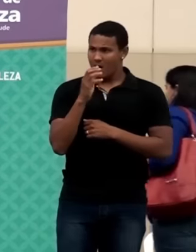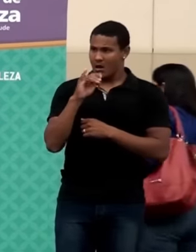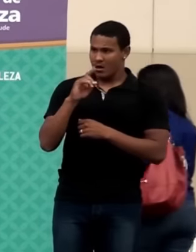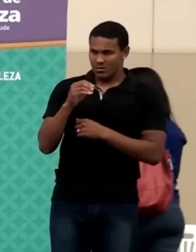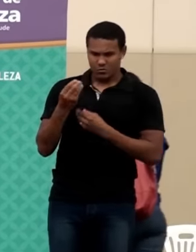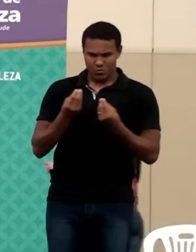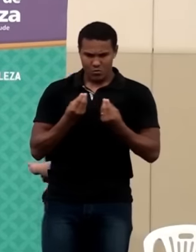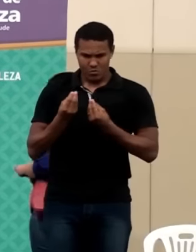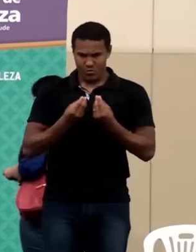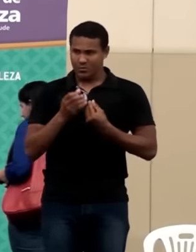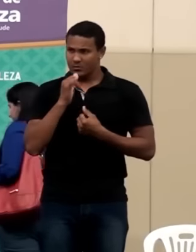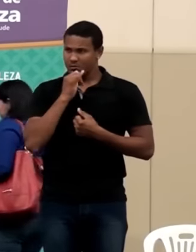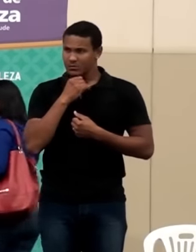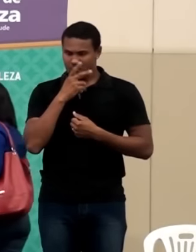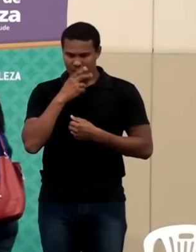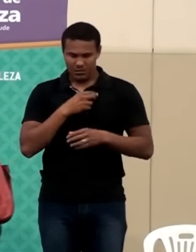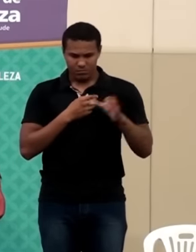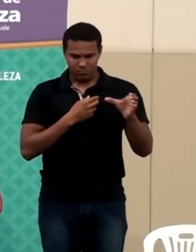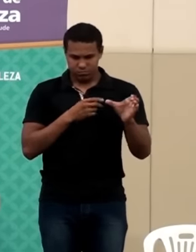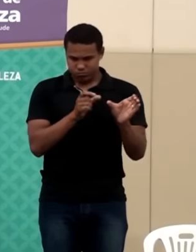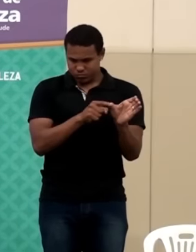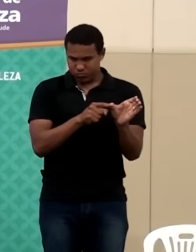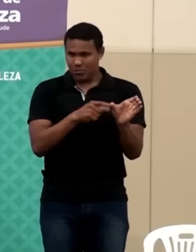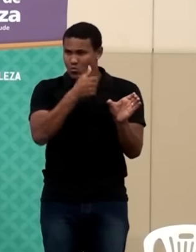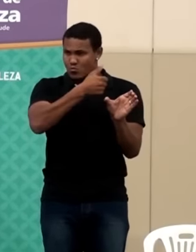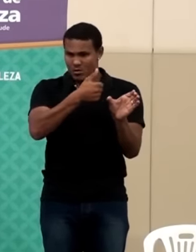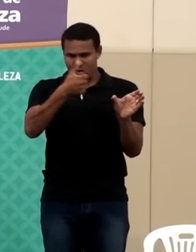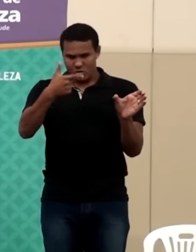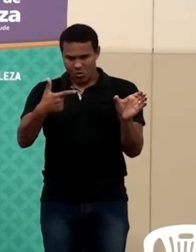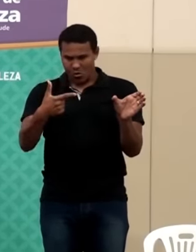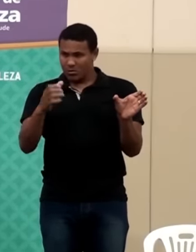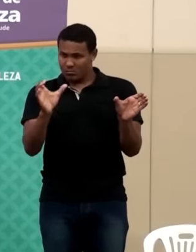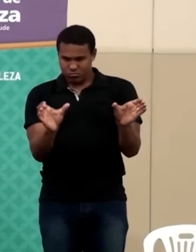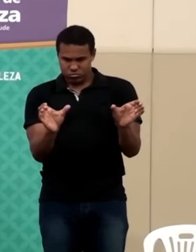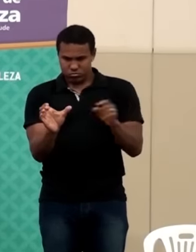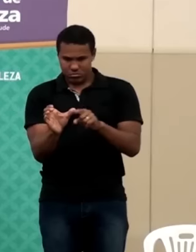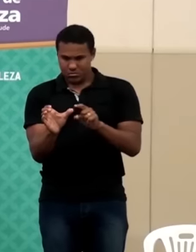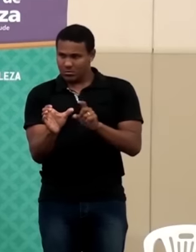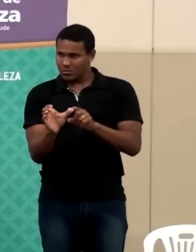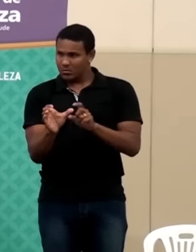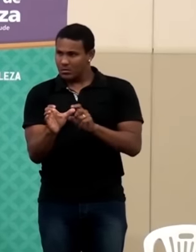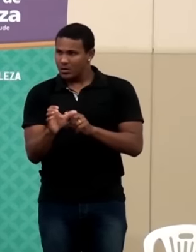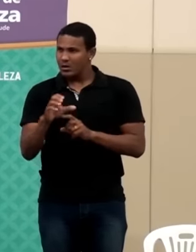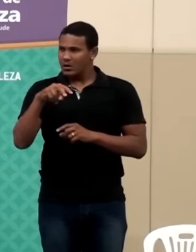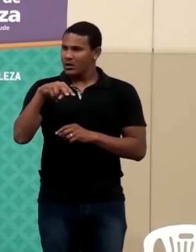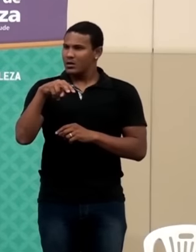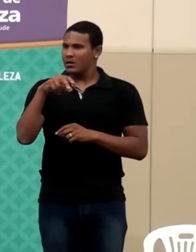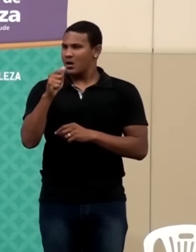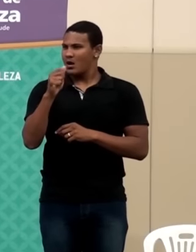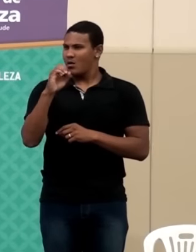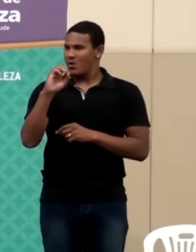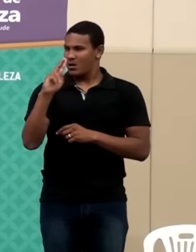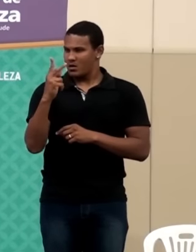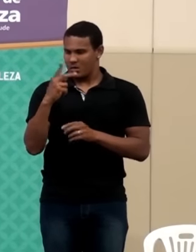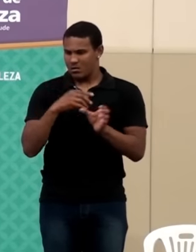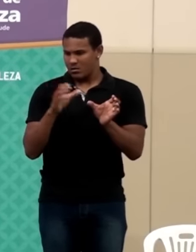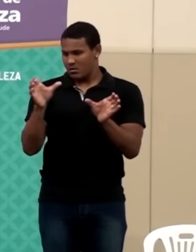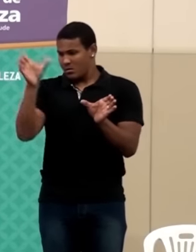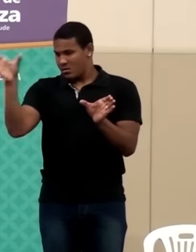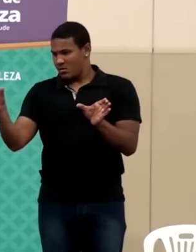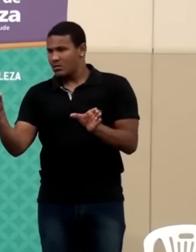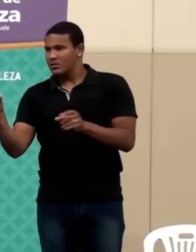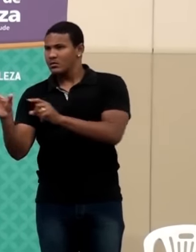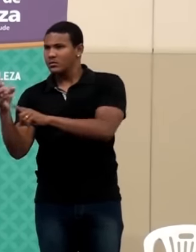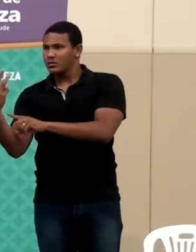No segundo, alguns cristais de soda cáustica, NaOH. E no terceiro, alguns cristais